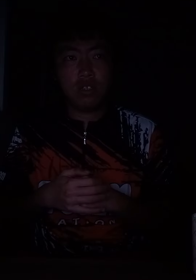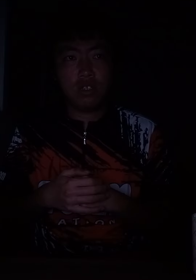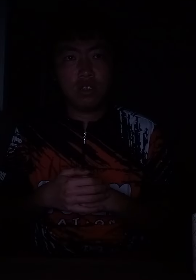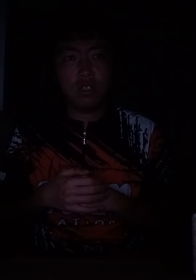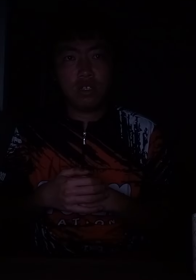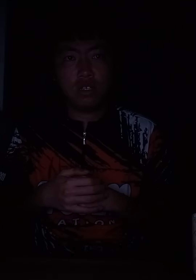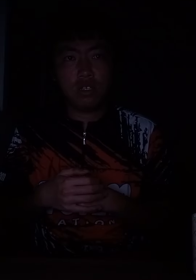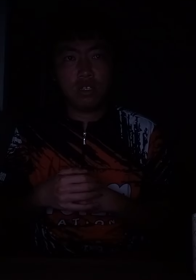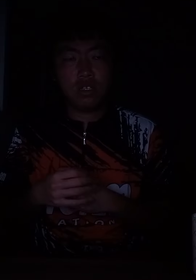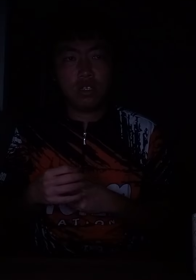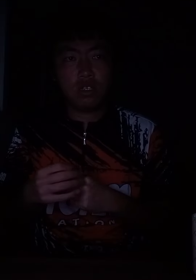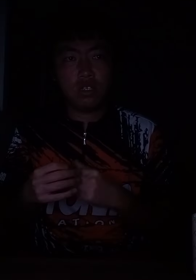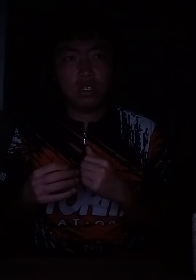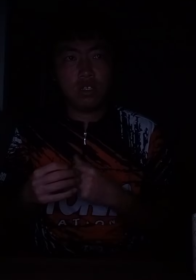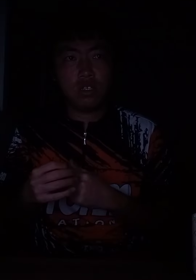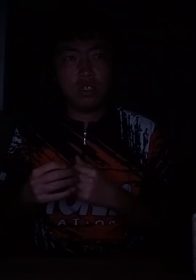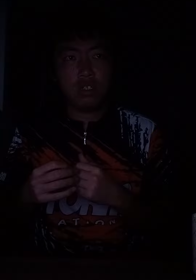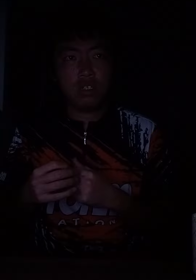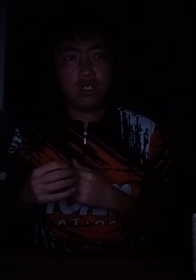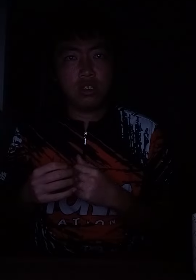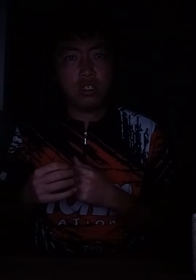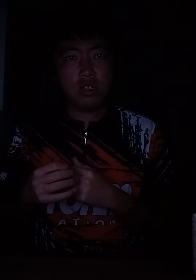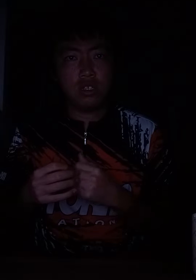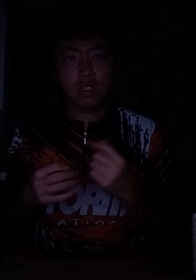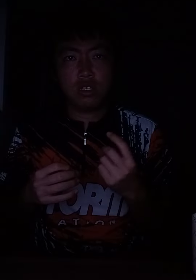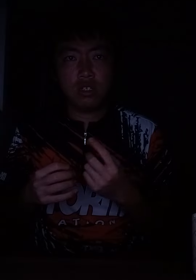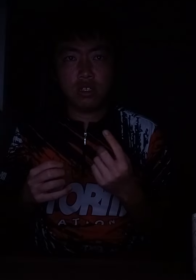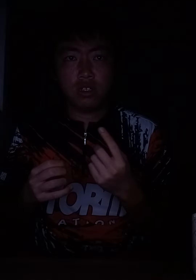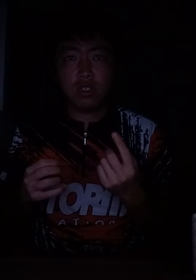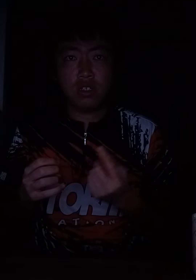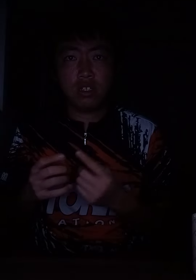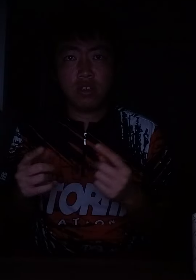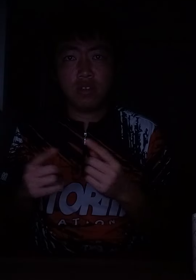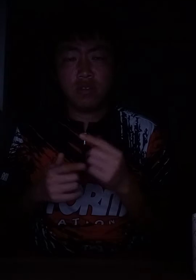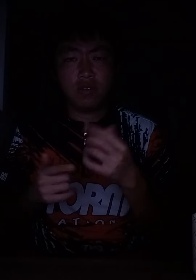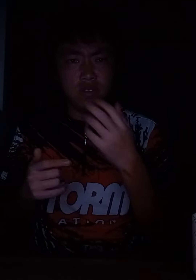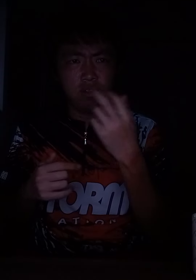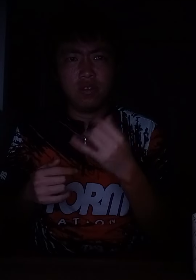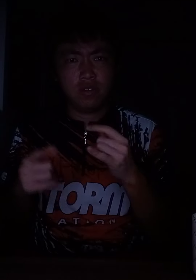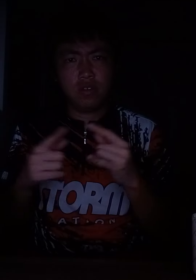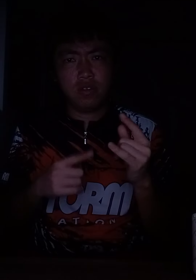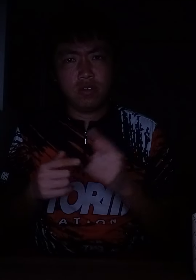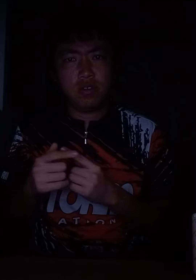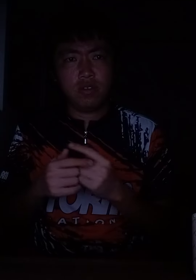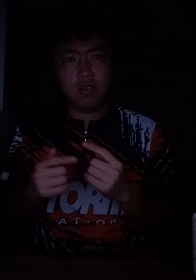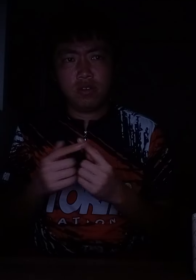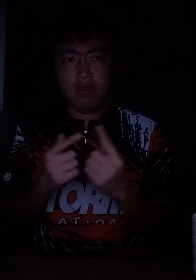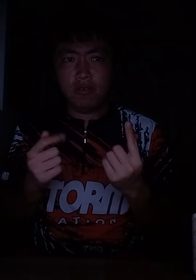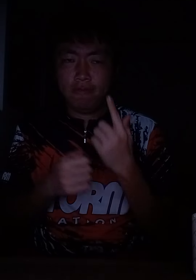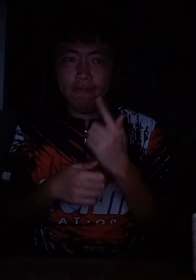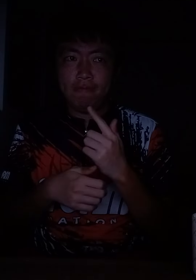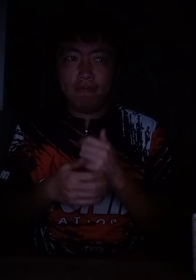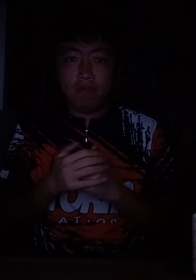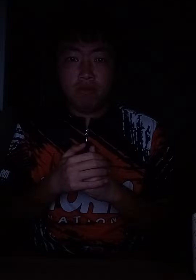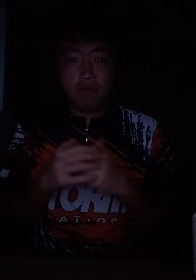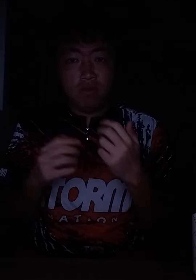조현병이라고. 조현병에 나타나는 것이 이제 본인이 누군가에게 피해를 입는다, 누군가를 그렇죠. 공격하려 한다는 것에 망상장애인데 이 사람은 정신질환